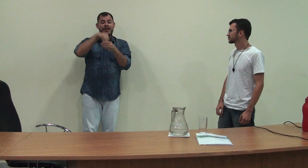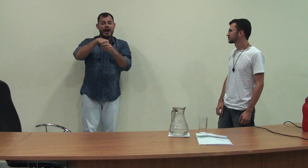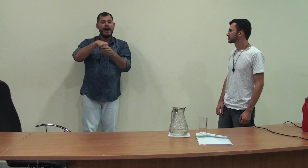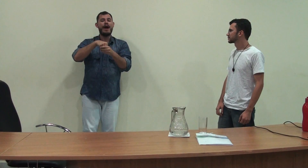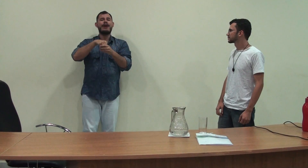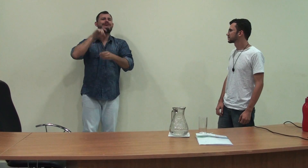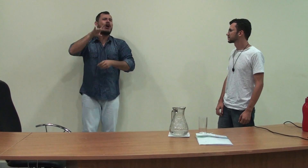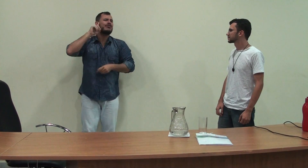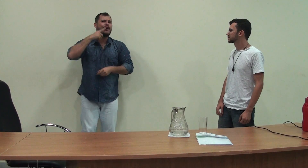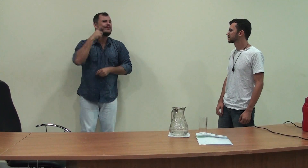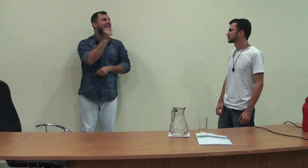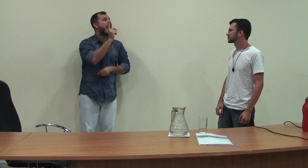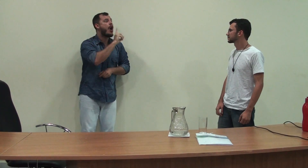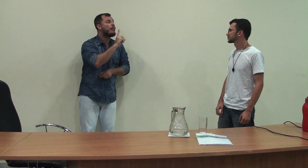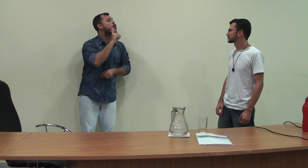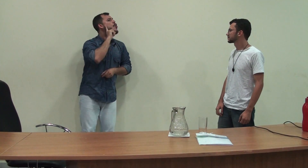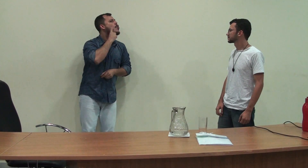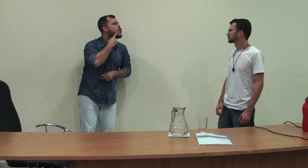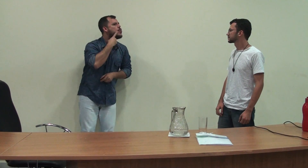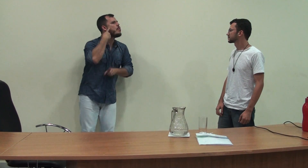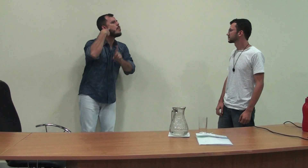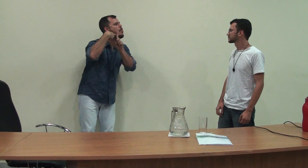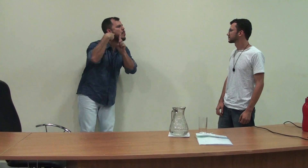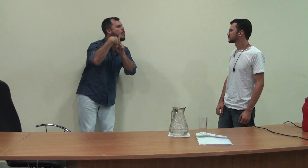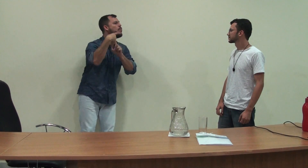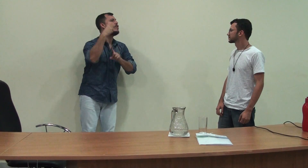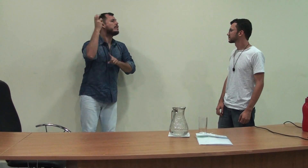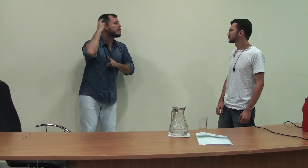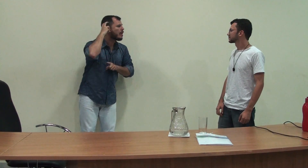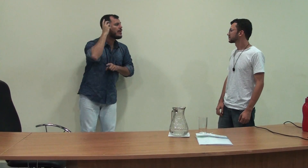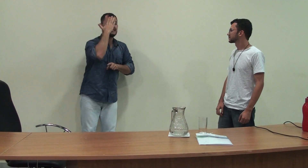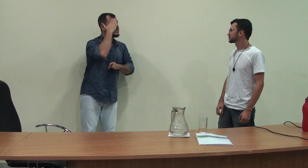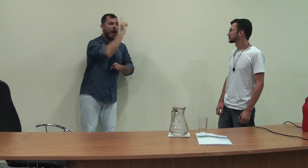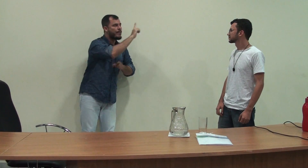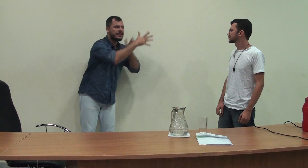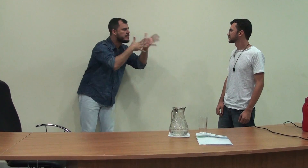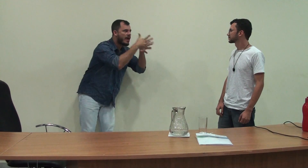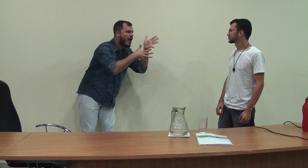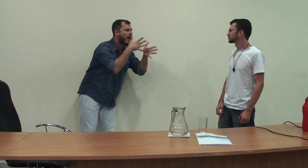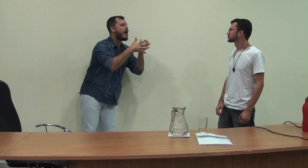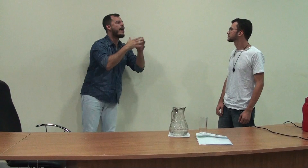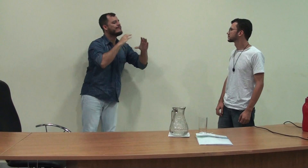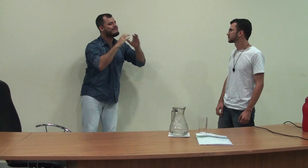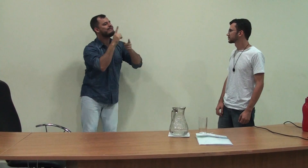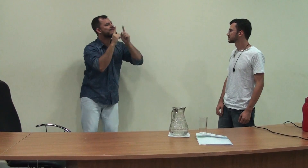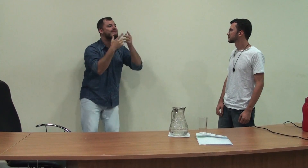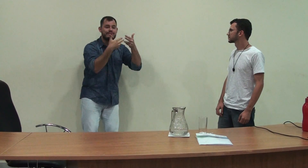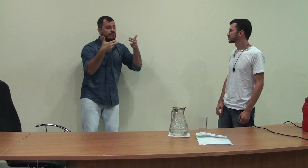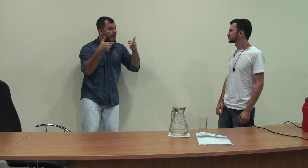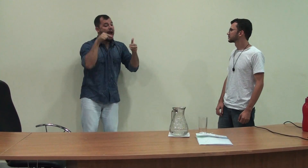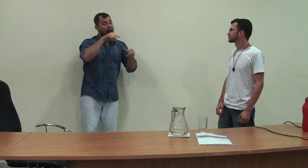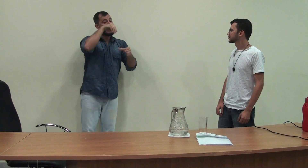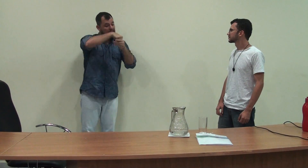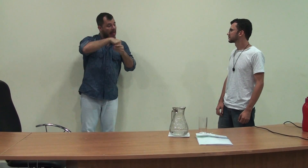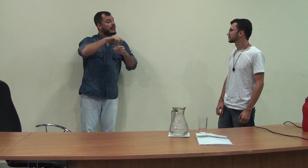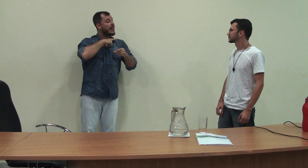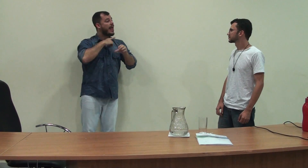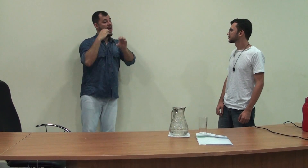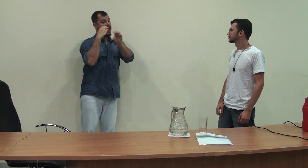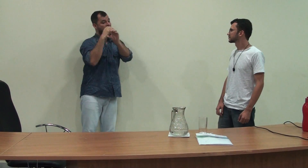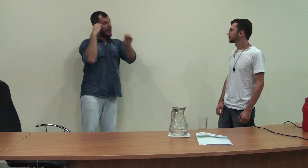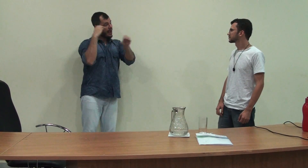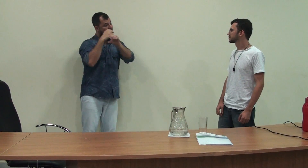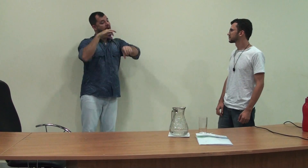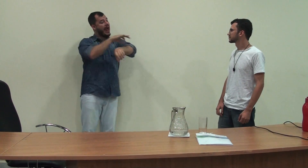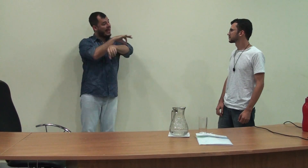no WhatsApp que são de profissionais surdos, surdos com implante, surdos que não têm